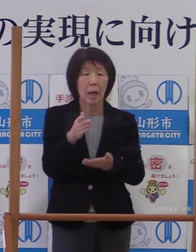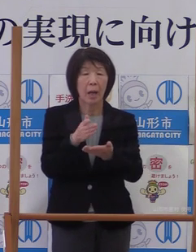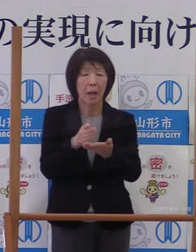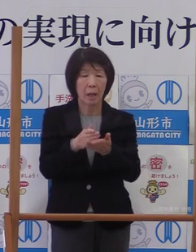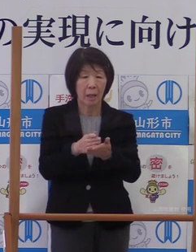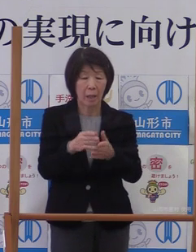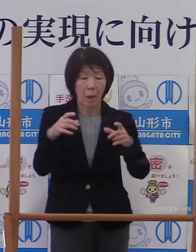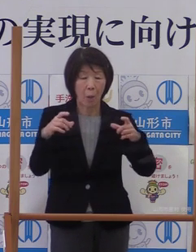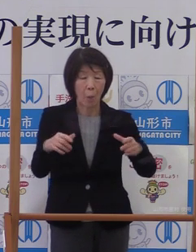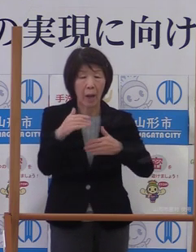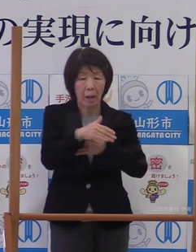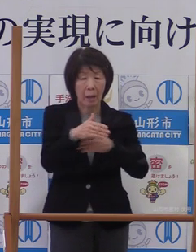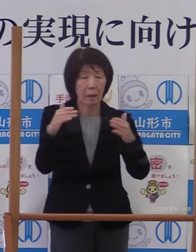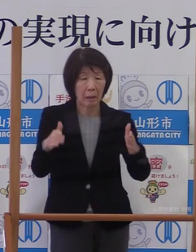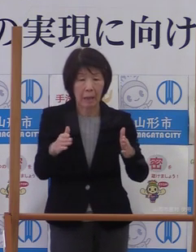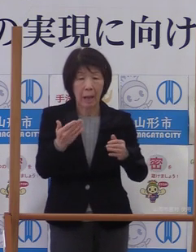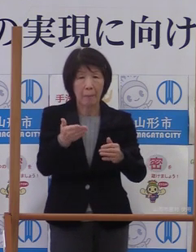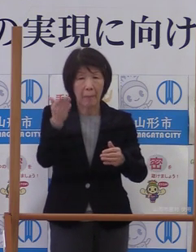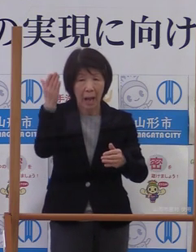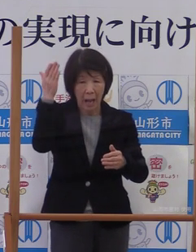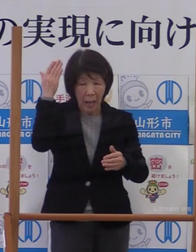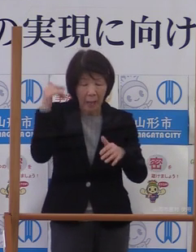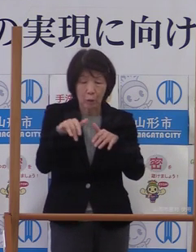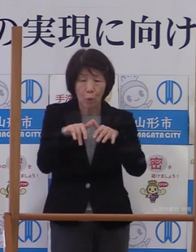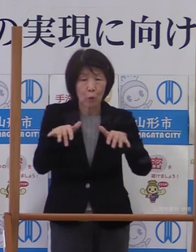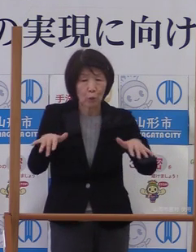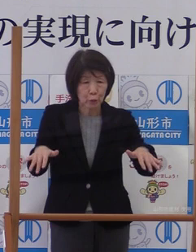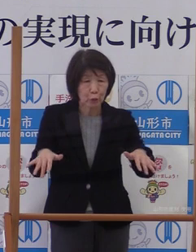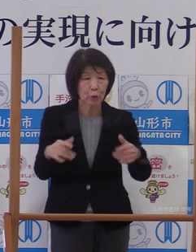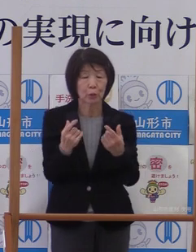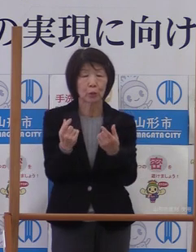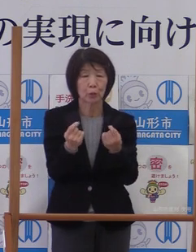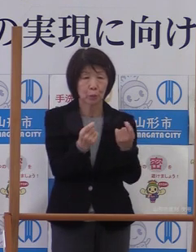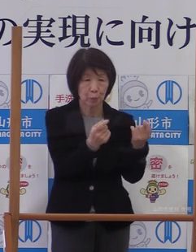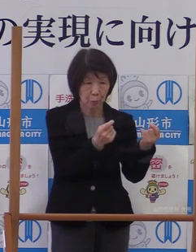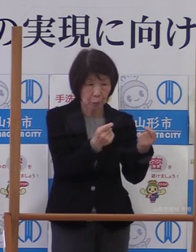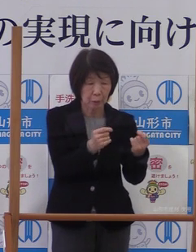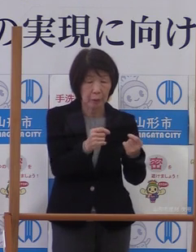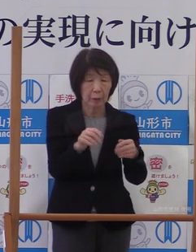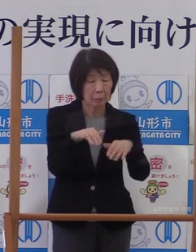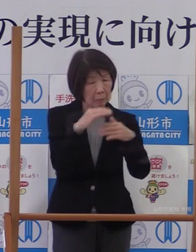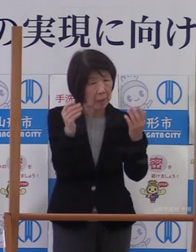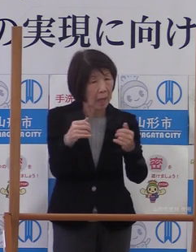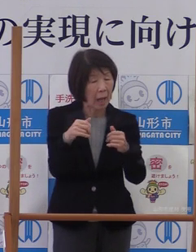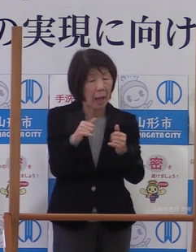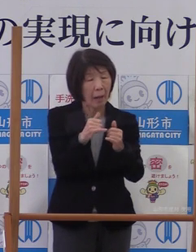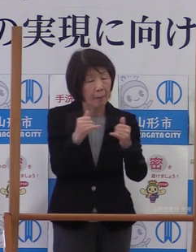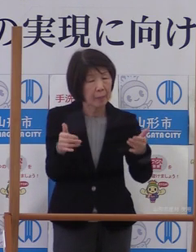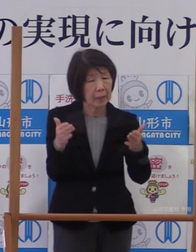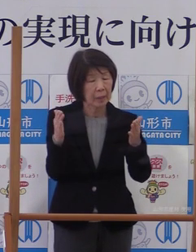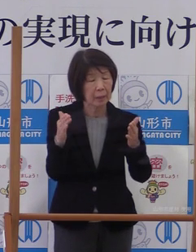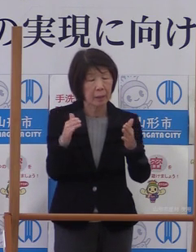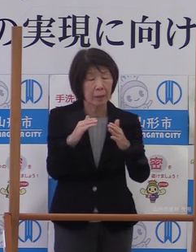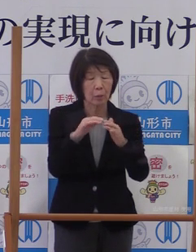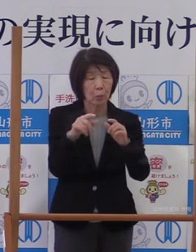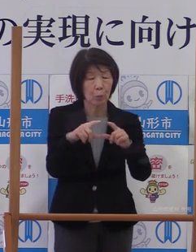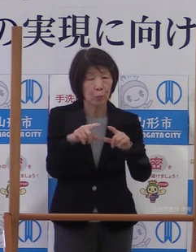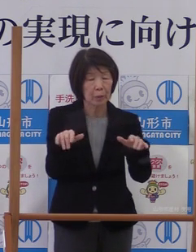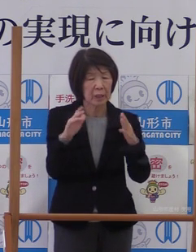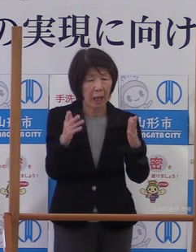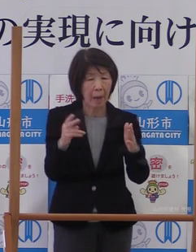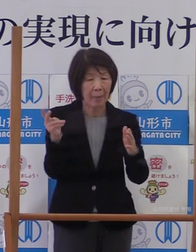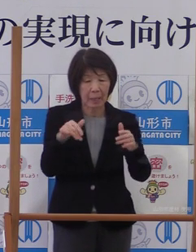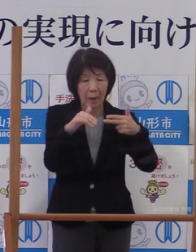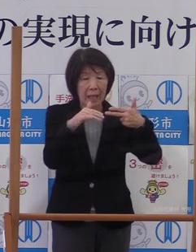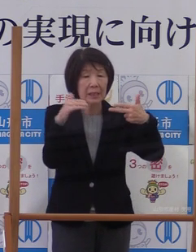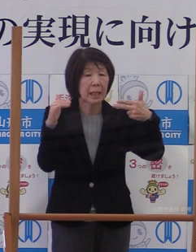枠組みが相当昔にできたものであって、民間事業者さんの設備もですね、だいぶ老朽化が進